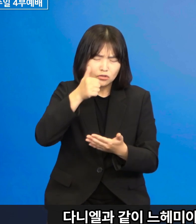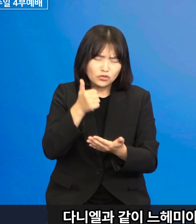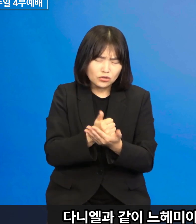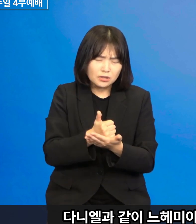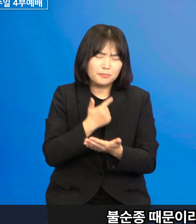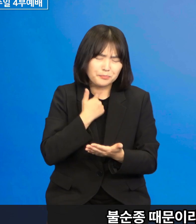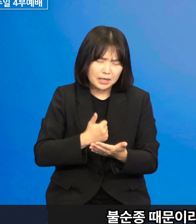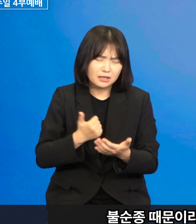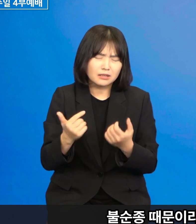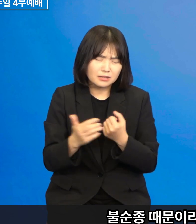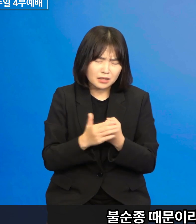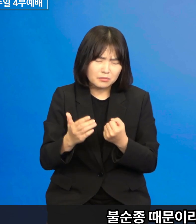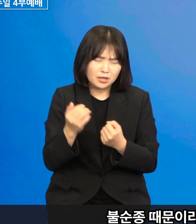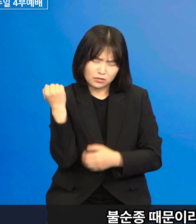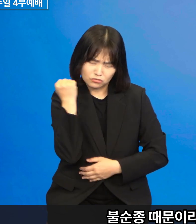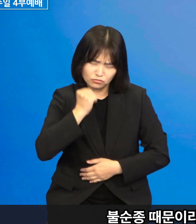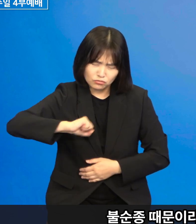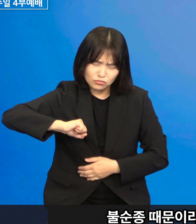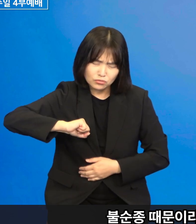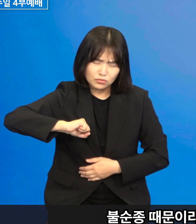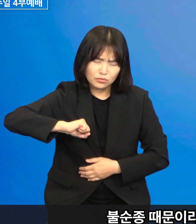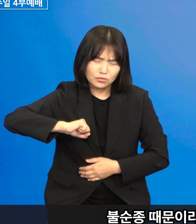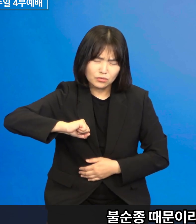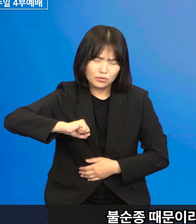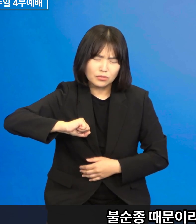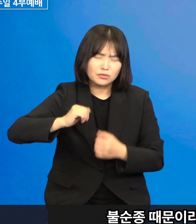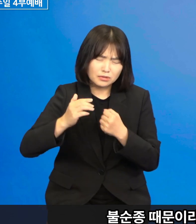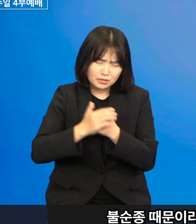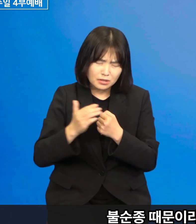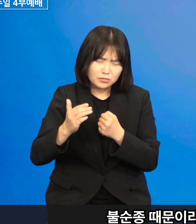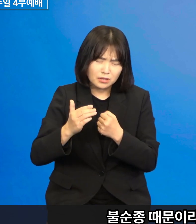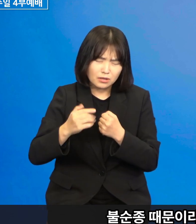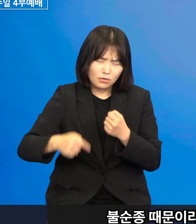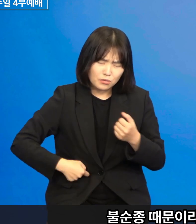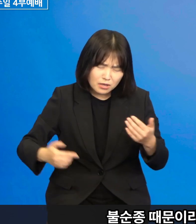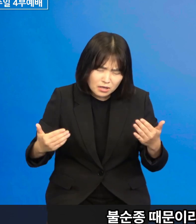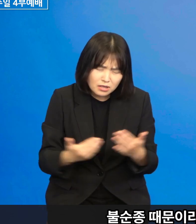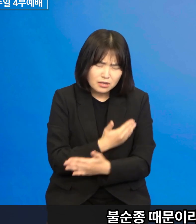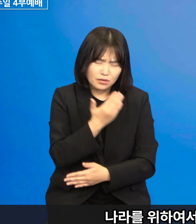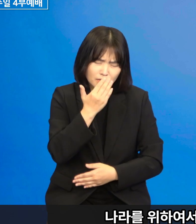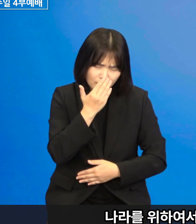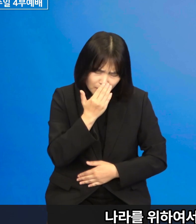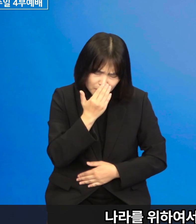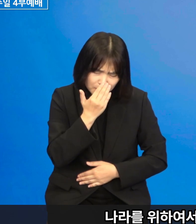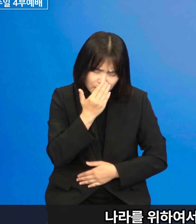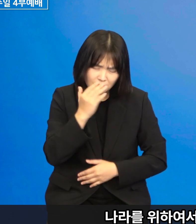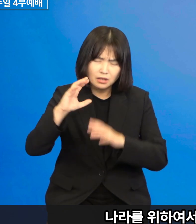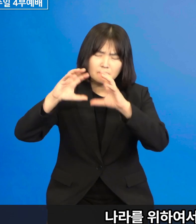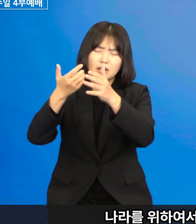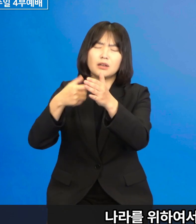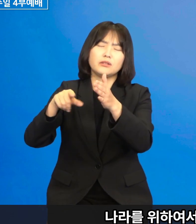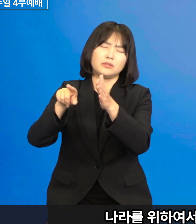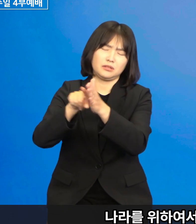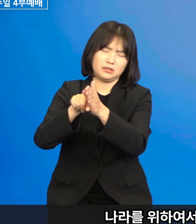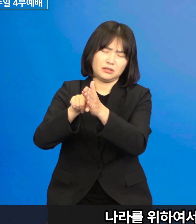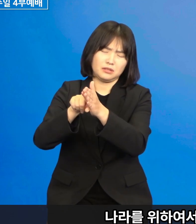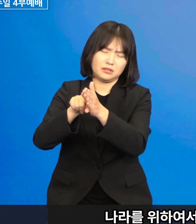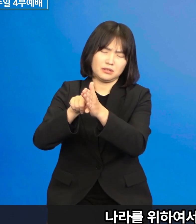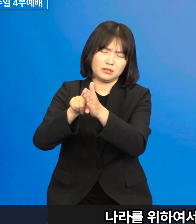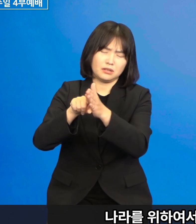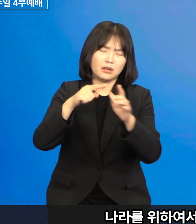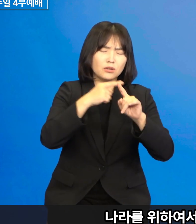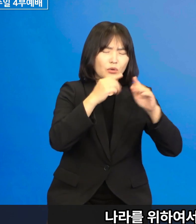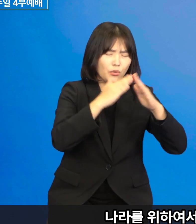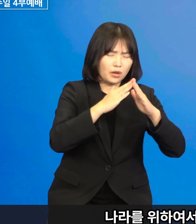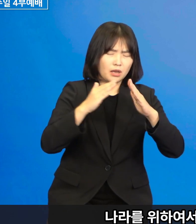때문에 불순종 때문이라고 회개하며 겸비하며 나라를 위하여서